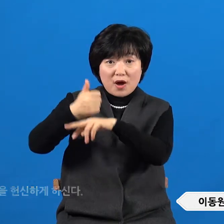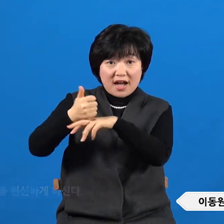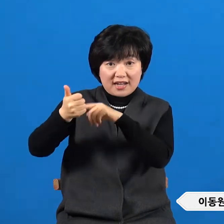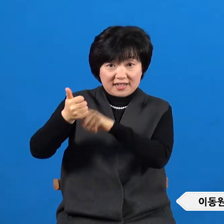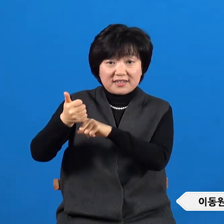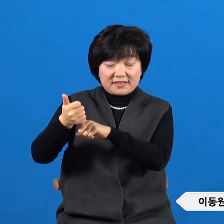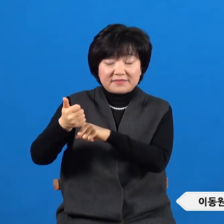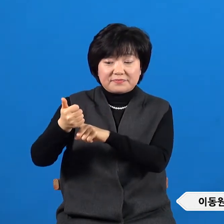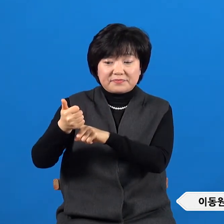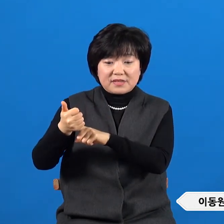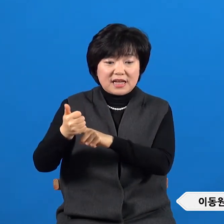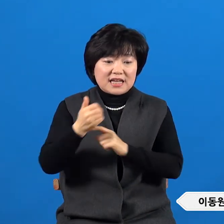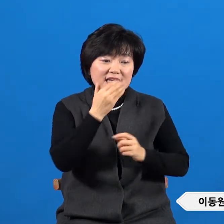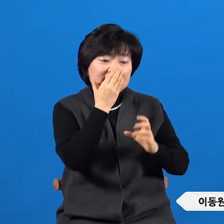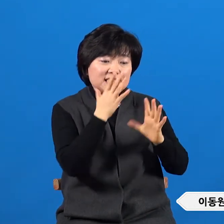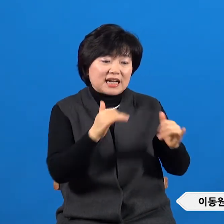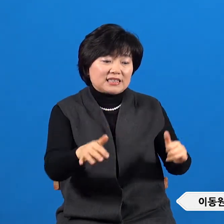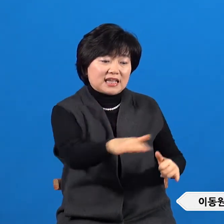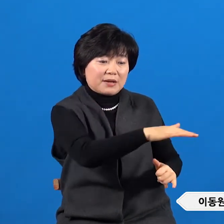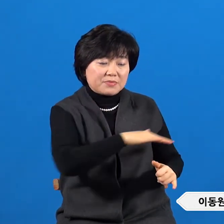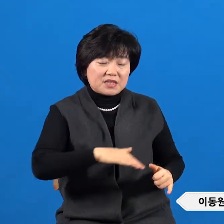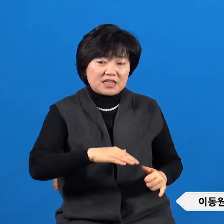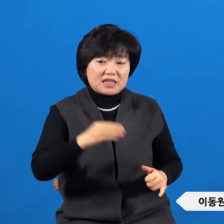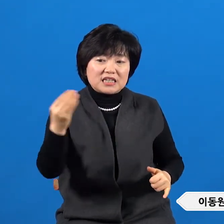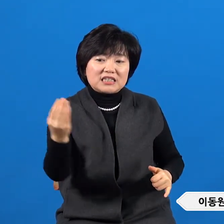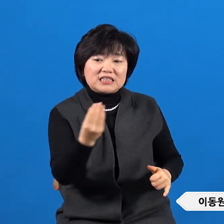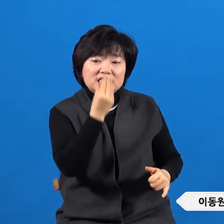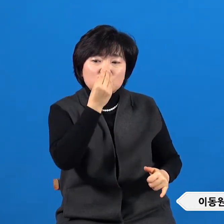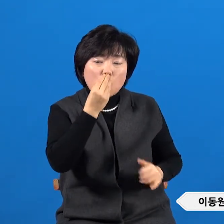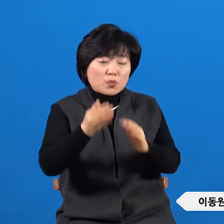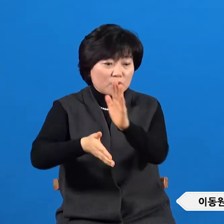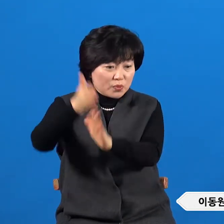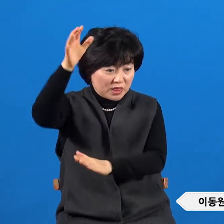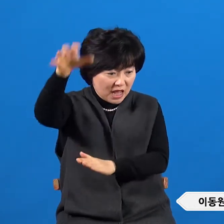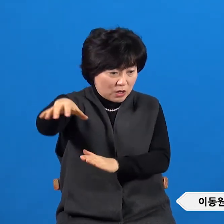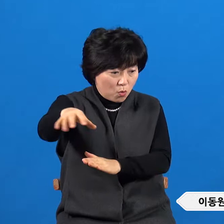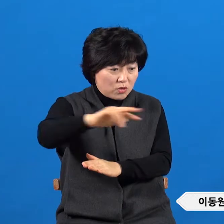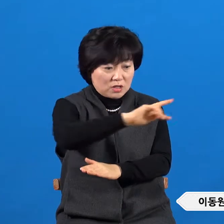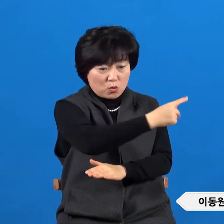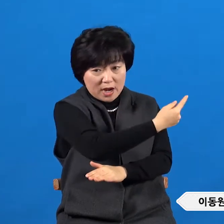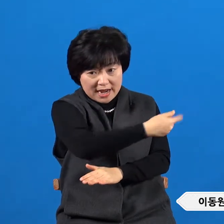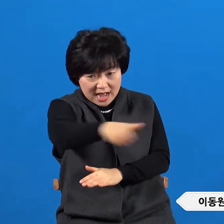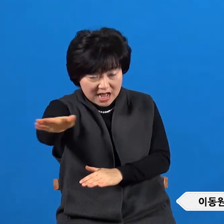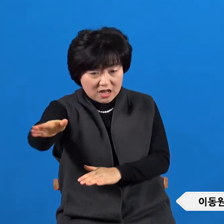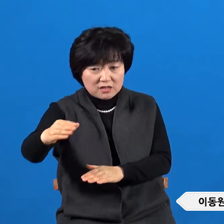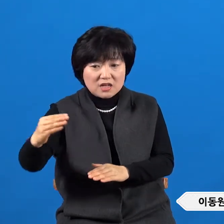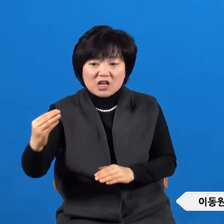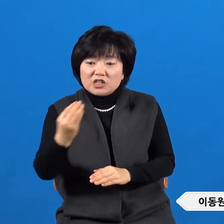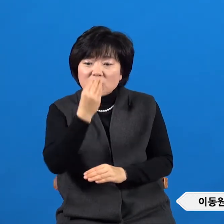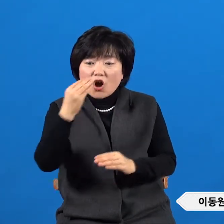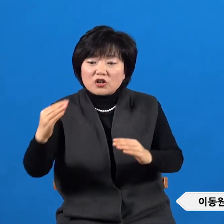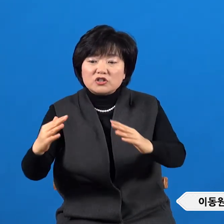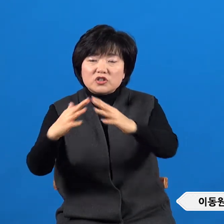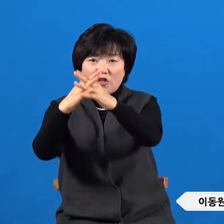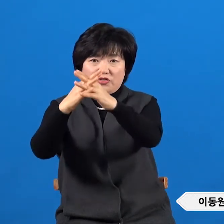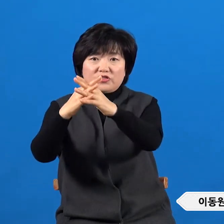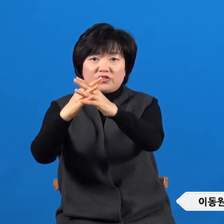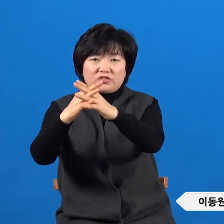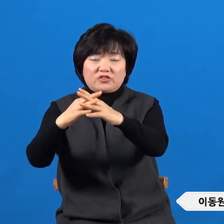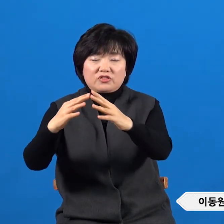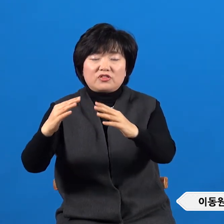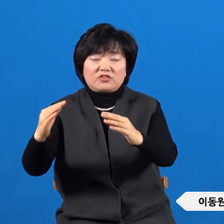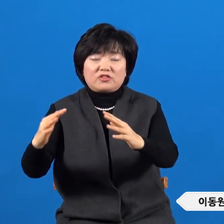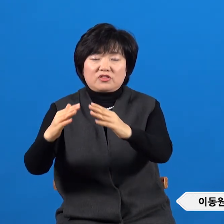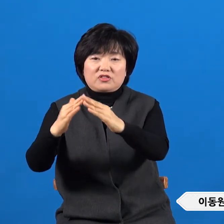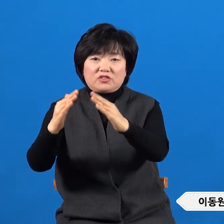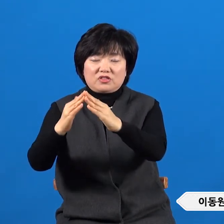감동은 이스라엘 백성들이 시온회로 복귀할 것과 성전 건축을 명하시는 데서 또한